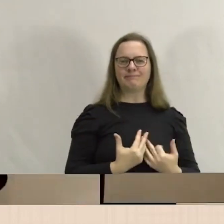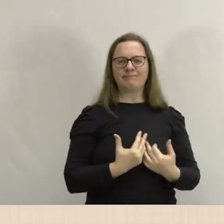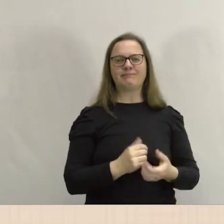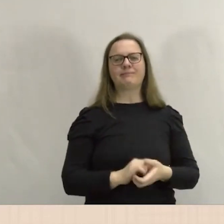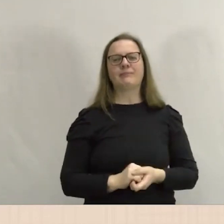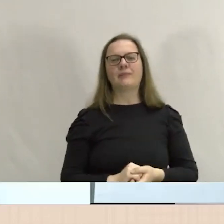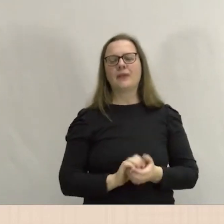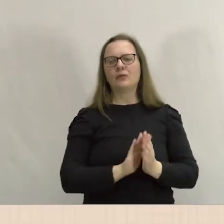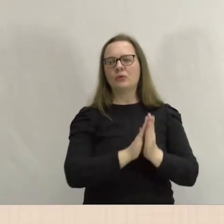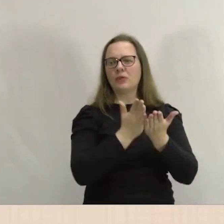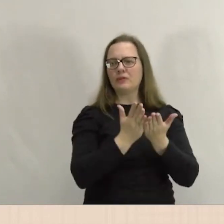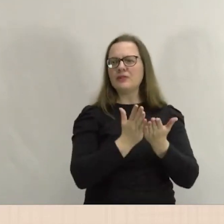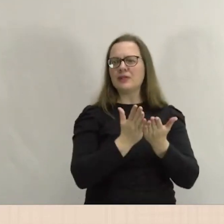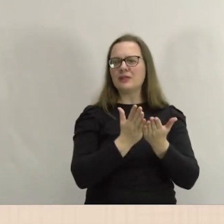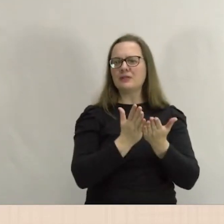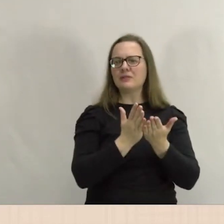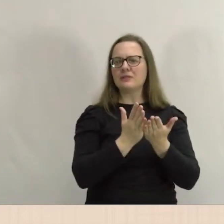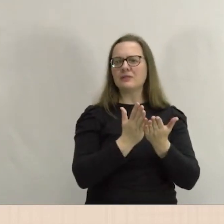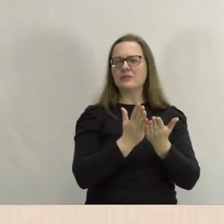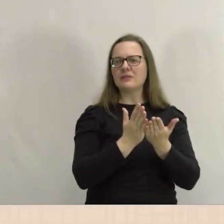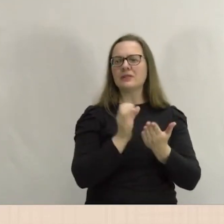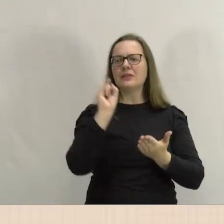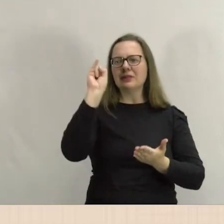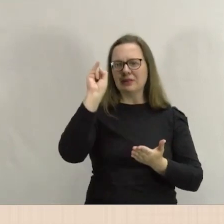Isaías 55.